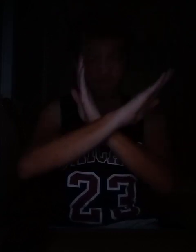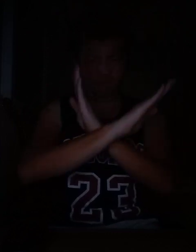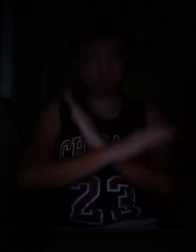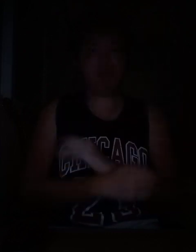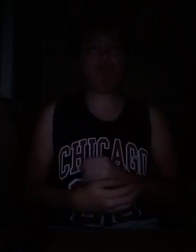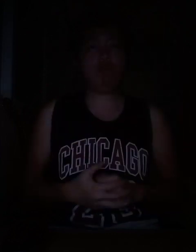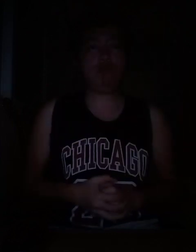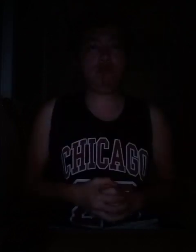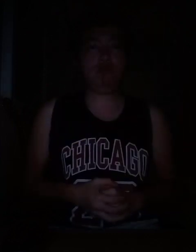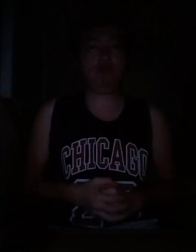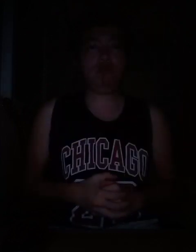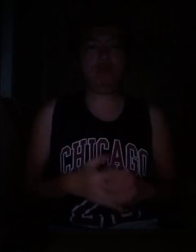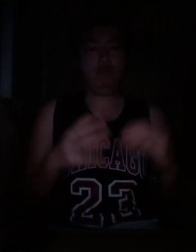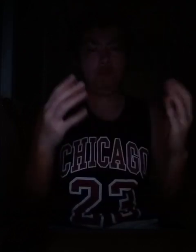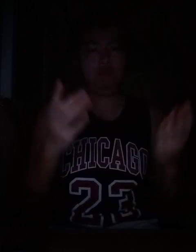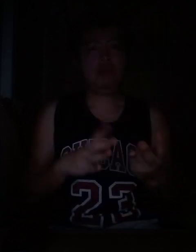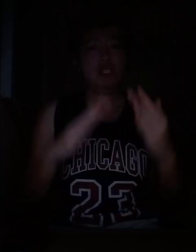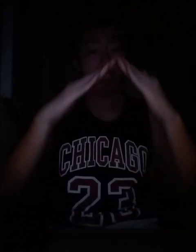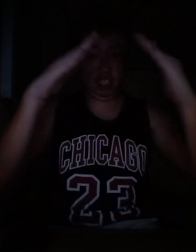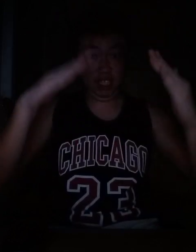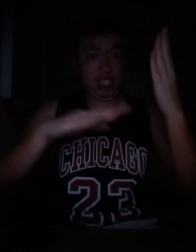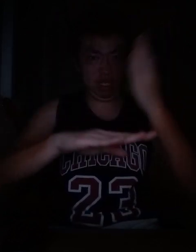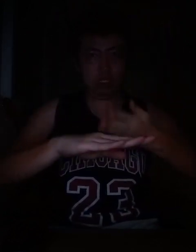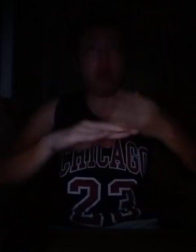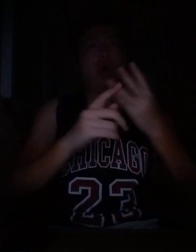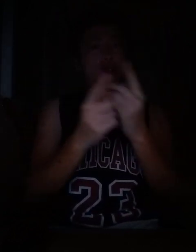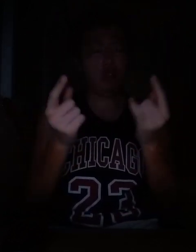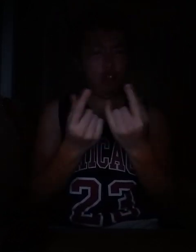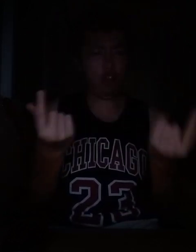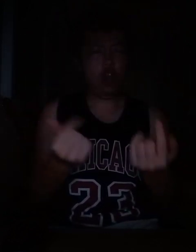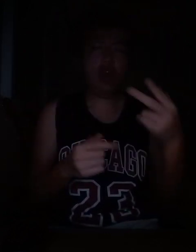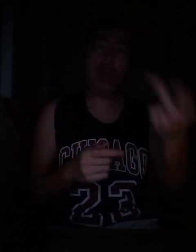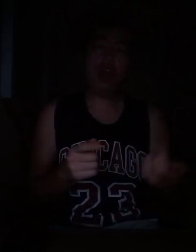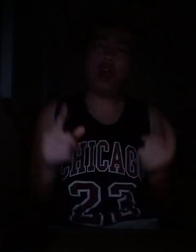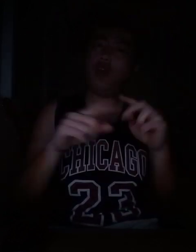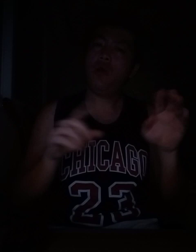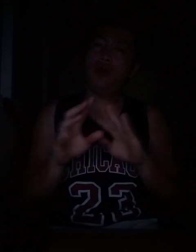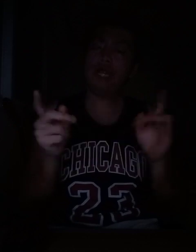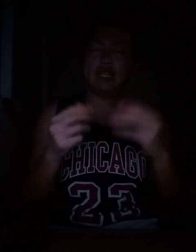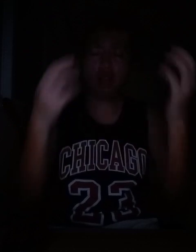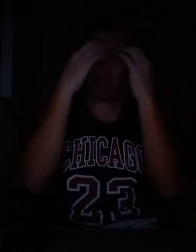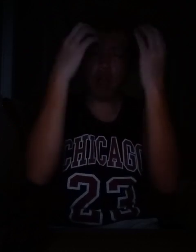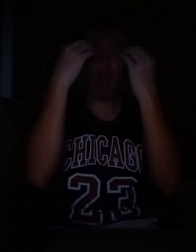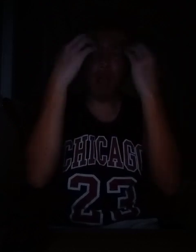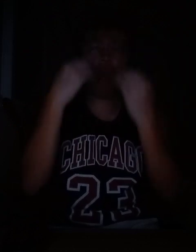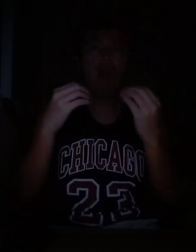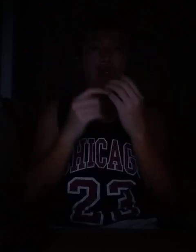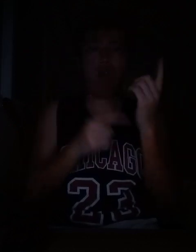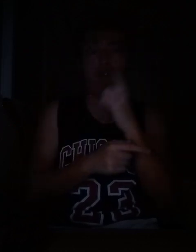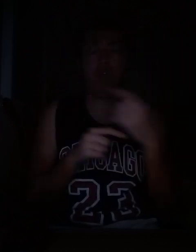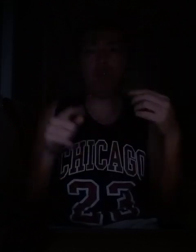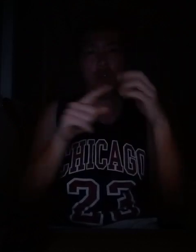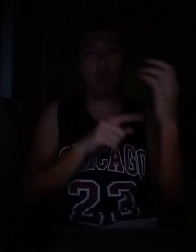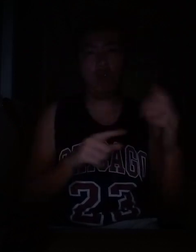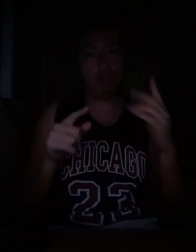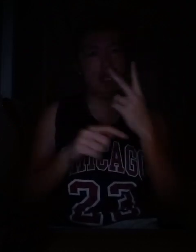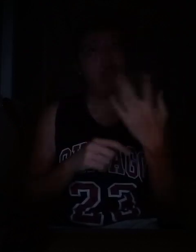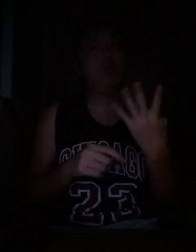역부족입니다. 산지를 제외한 제주 전역에 보름 가까이 폭염특보가 내려지면서 34도를